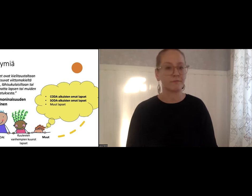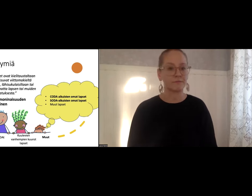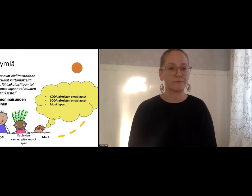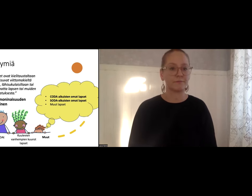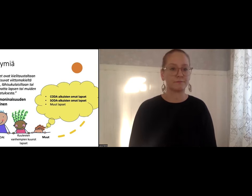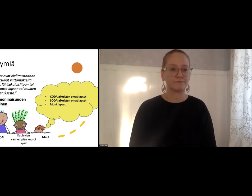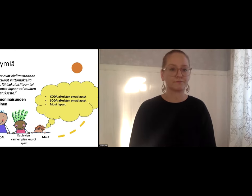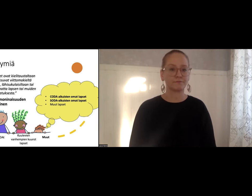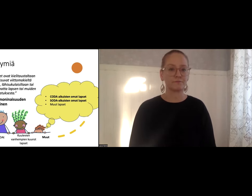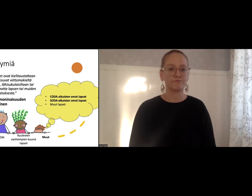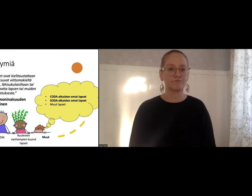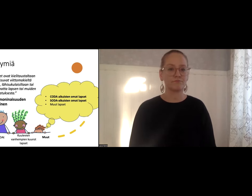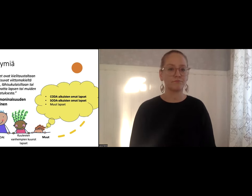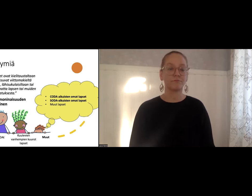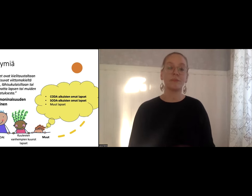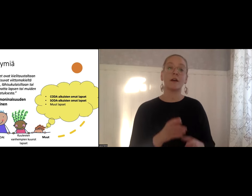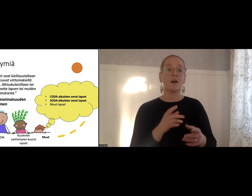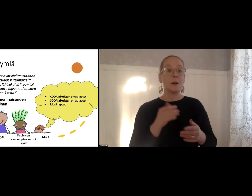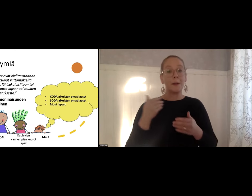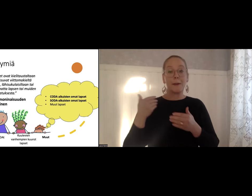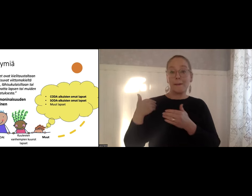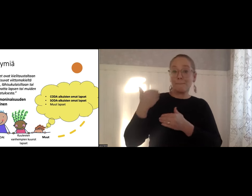koko perheen kielen kehitystä.